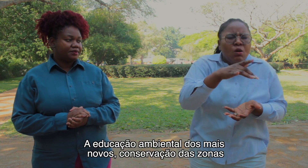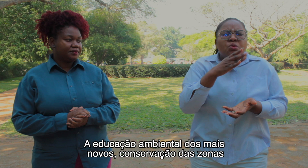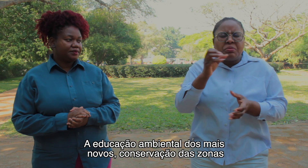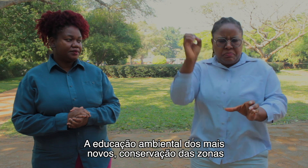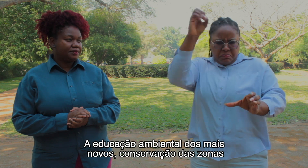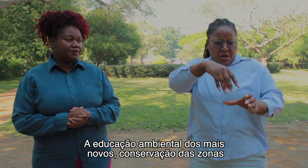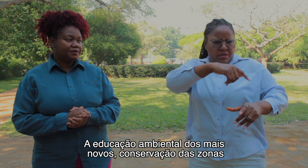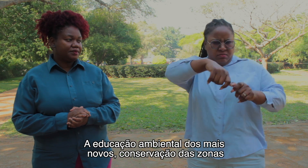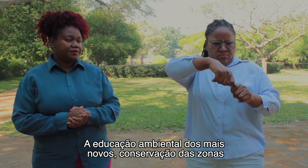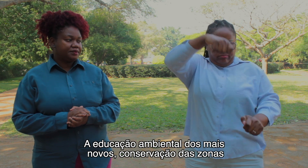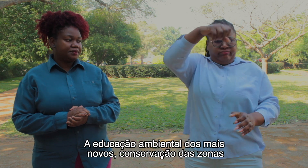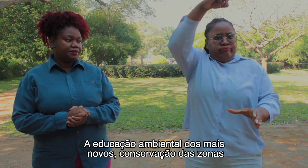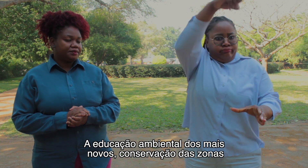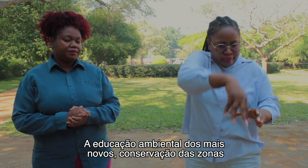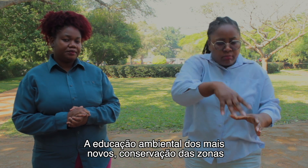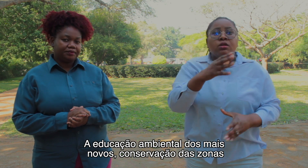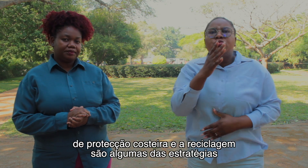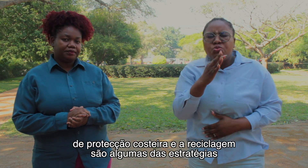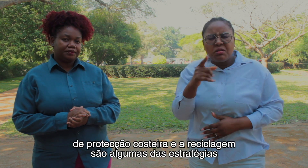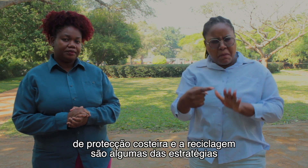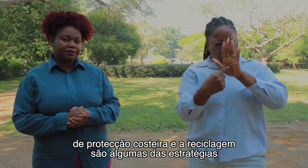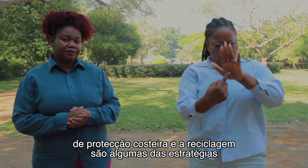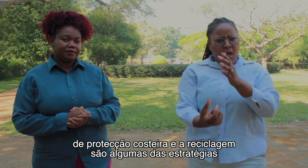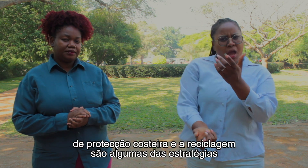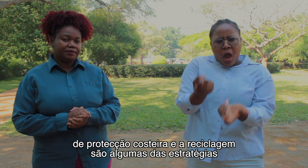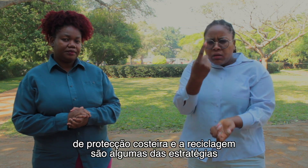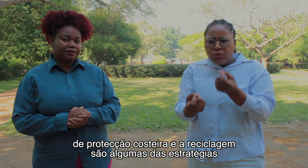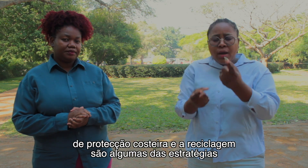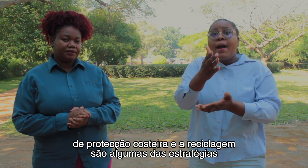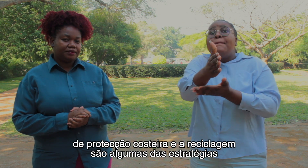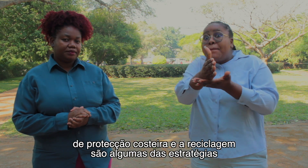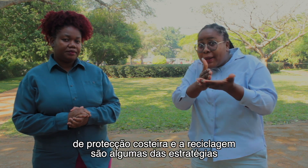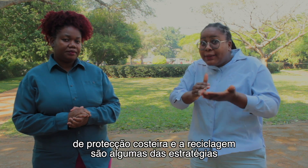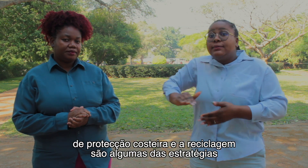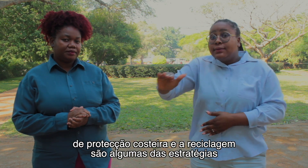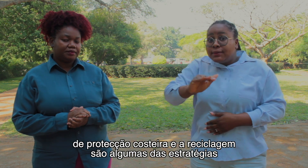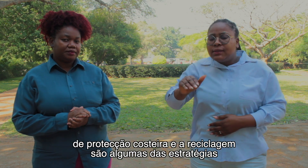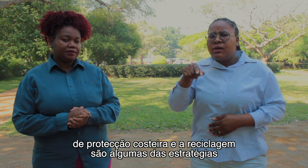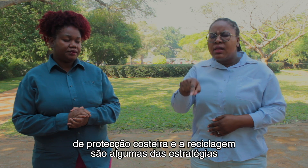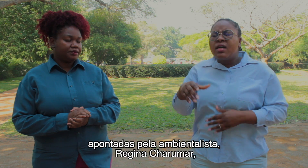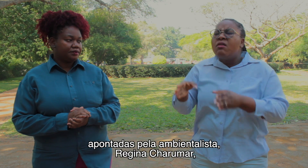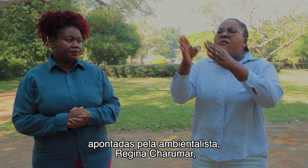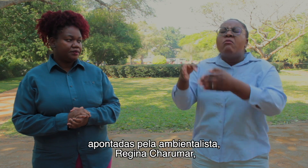dos mais novos, conservação das zonas de proteção costeira e a reciclagem são algumas das estratégias apontadas